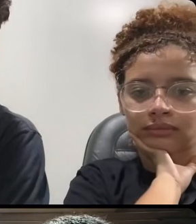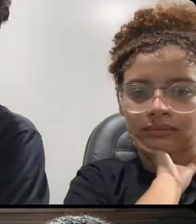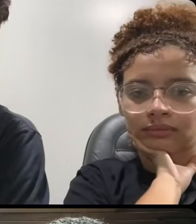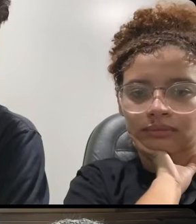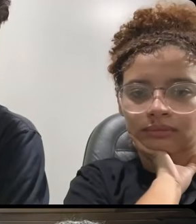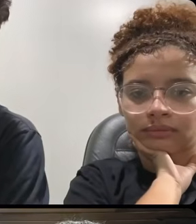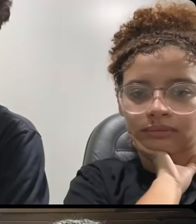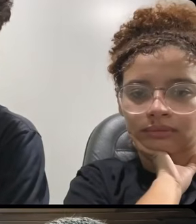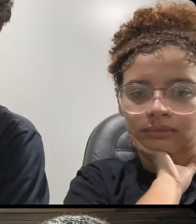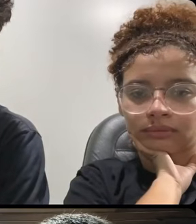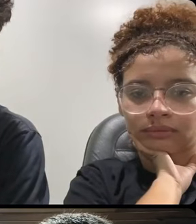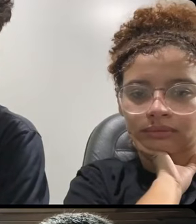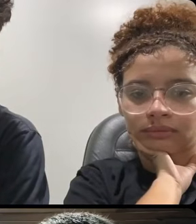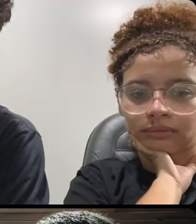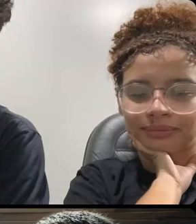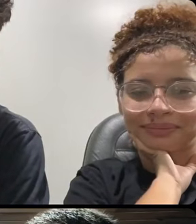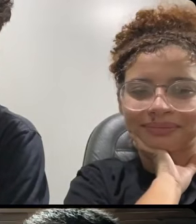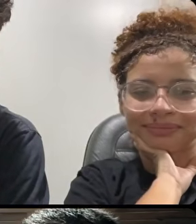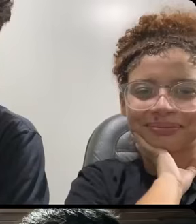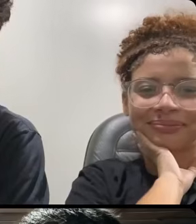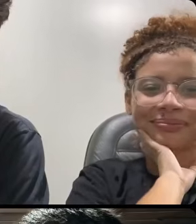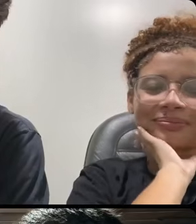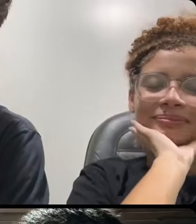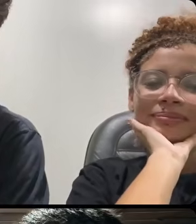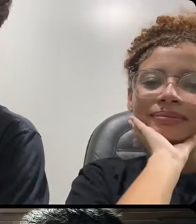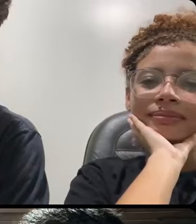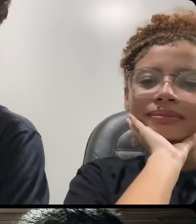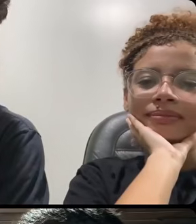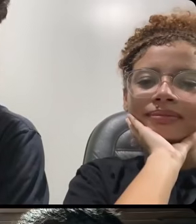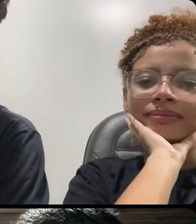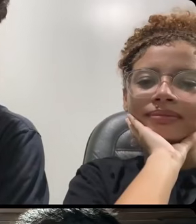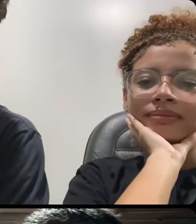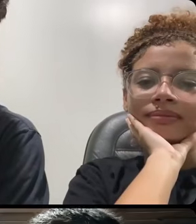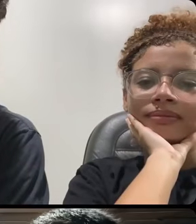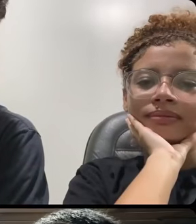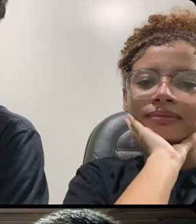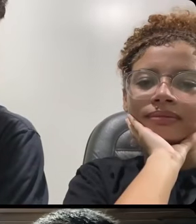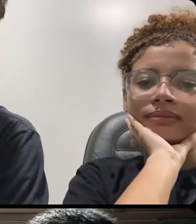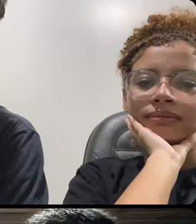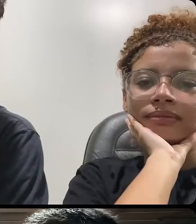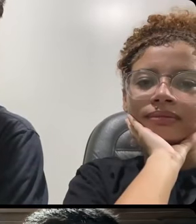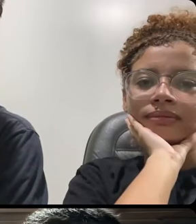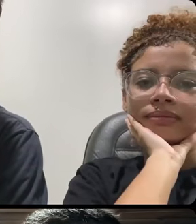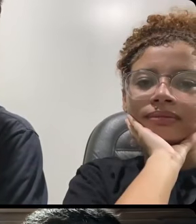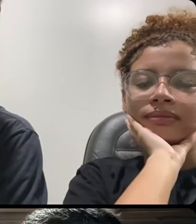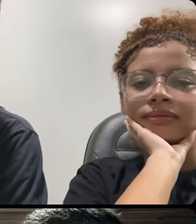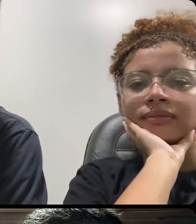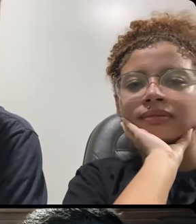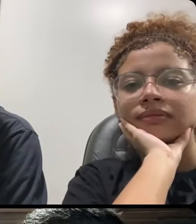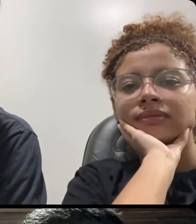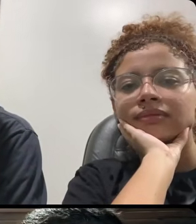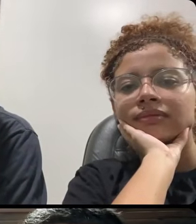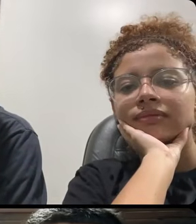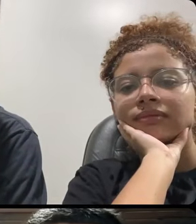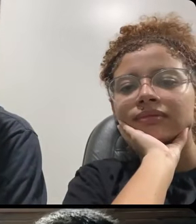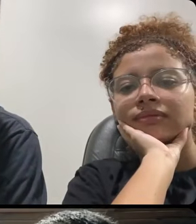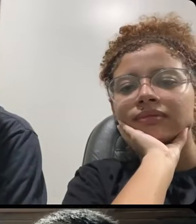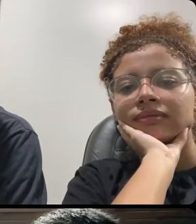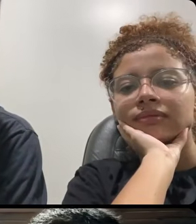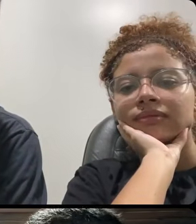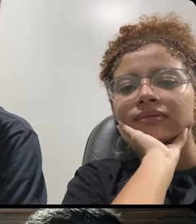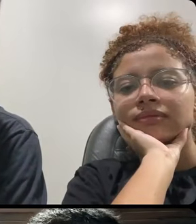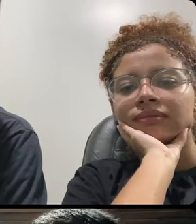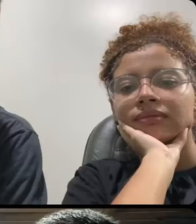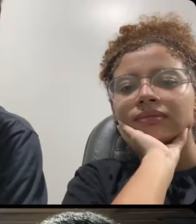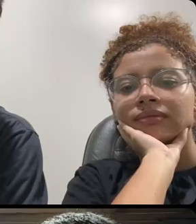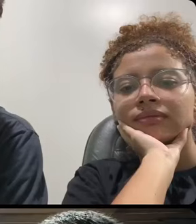Tainá Oliveira mandou oi, Deus abençoe. O pessoal aí, ó, que tá aí na live, manda um abraço para todos vocês aí, ó. Deve ser os seguidores